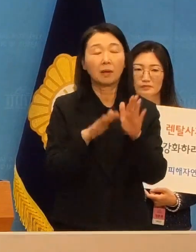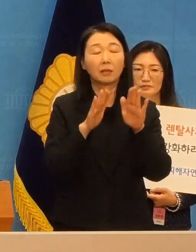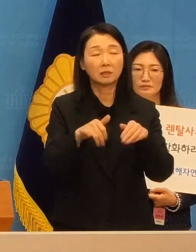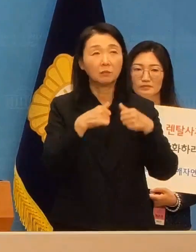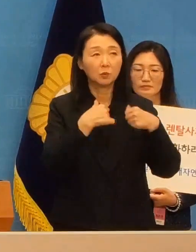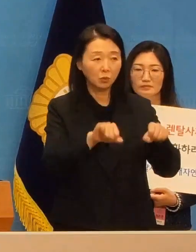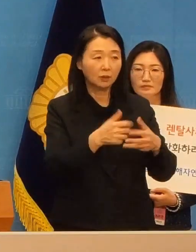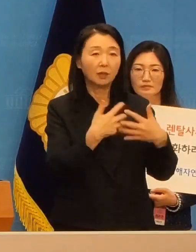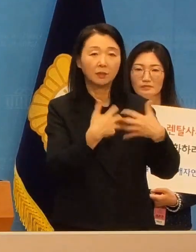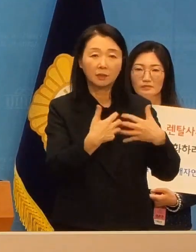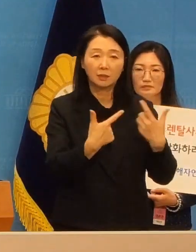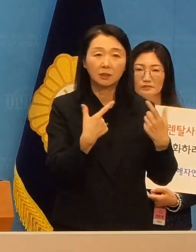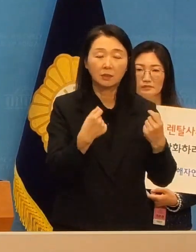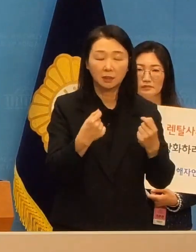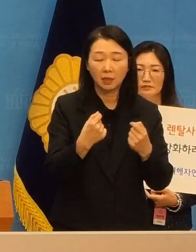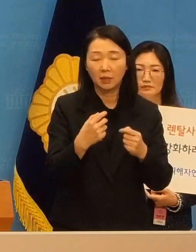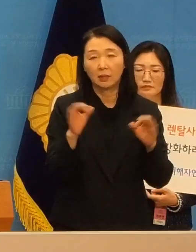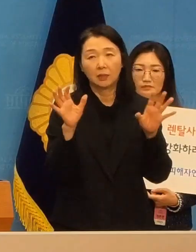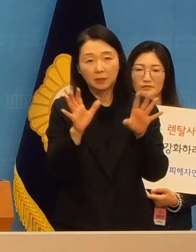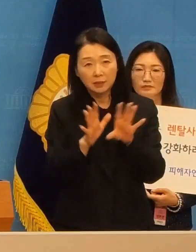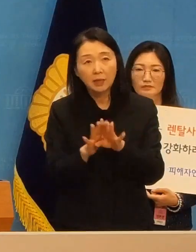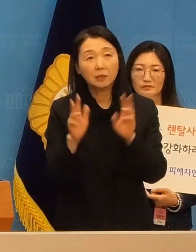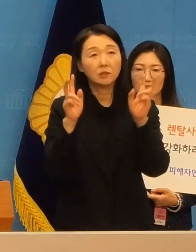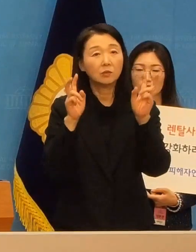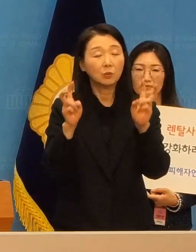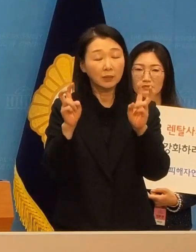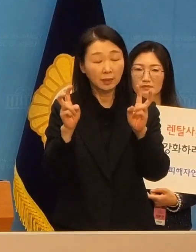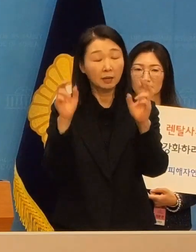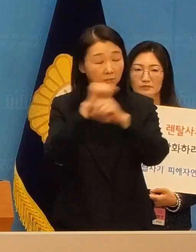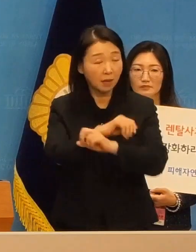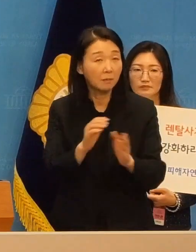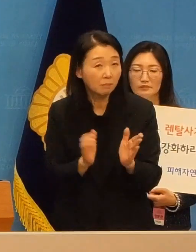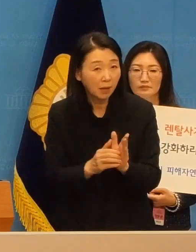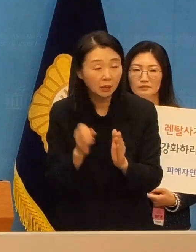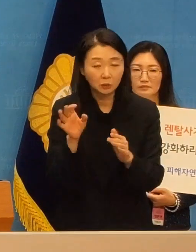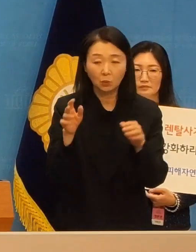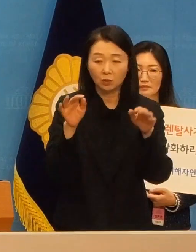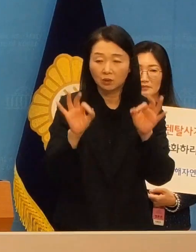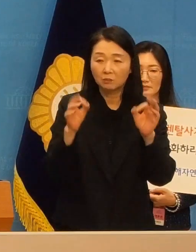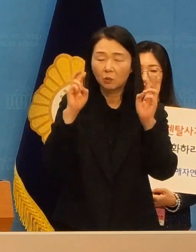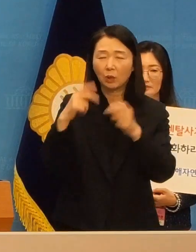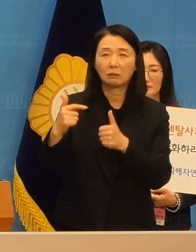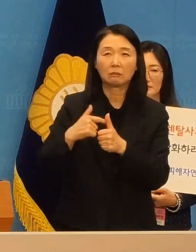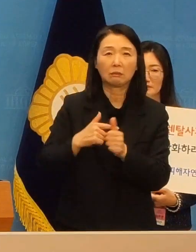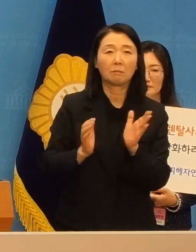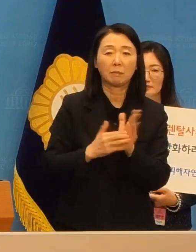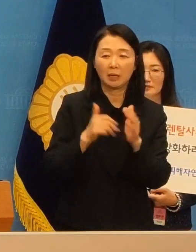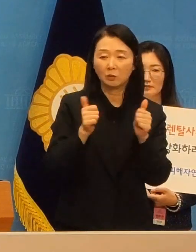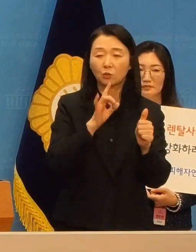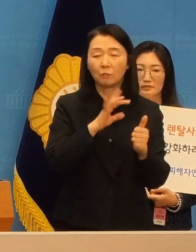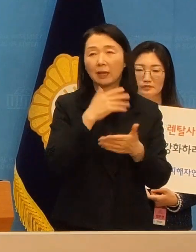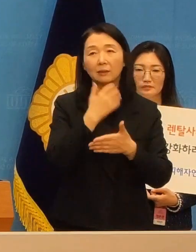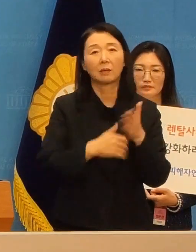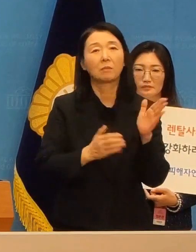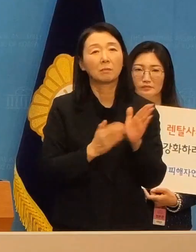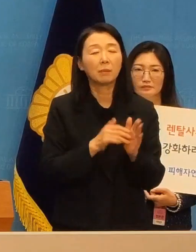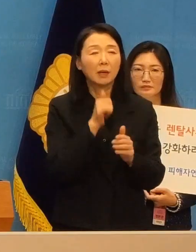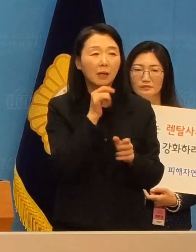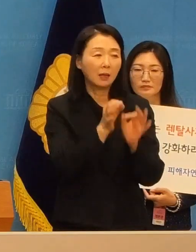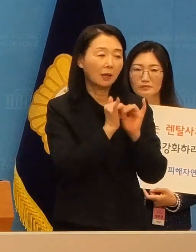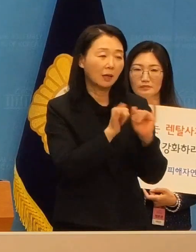고장난 기계와 사라진 렌탈 업체 그리고 금융사의 독촉과 소송만 남아있다는